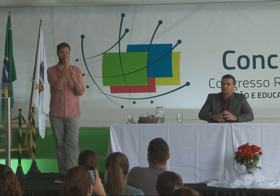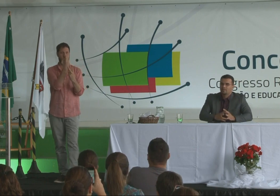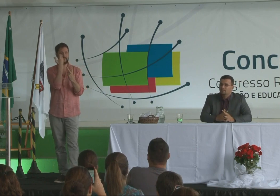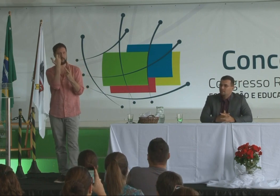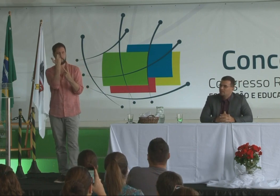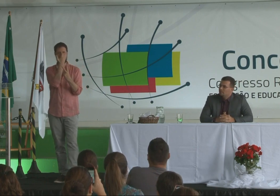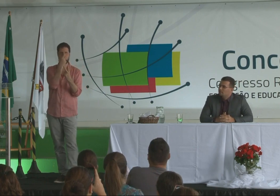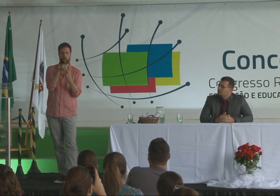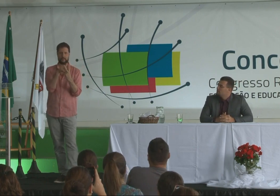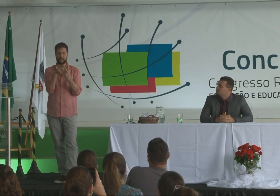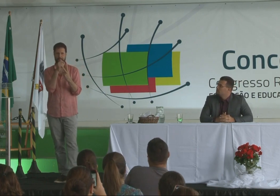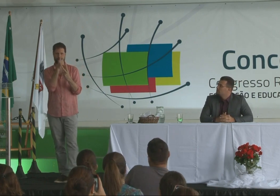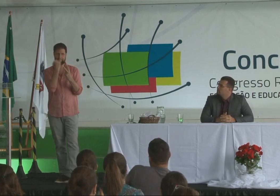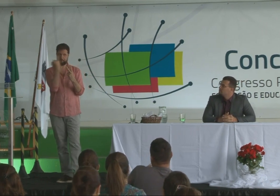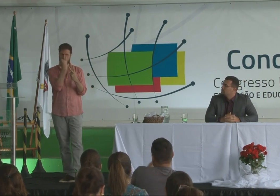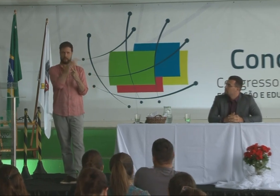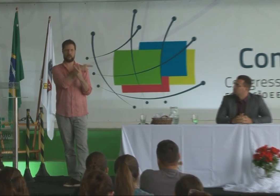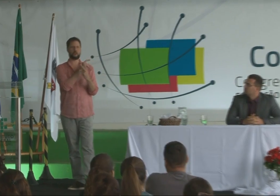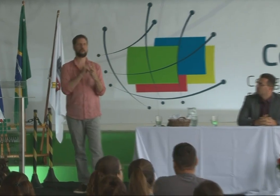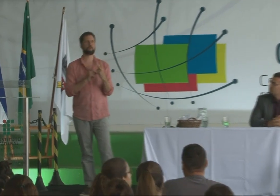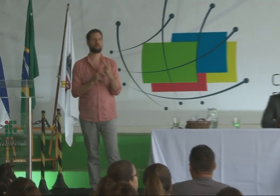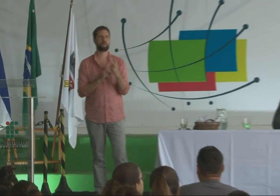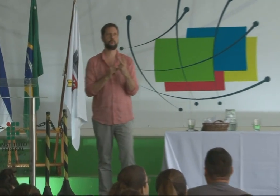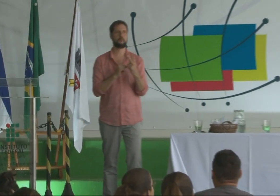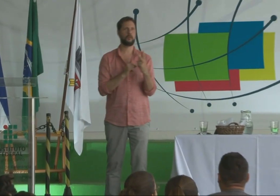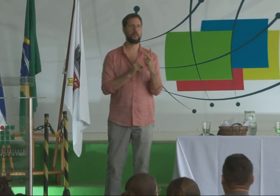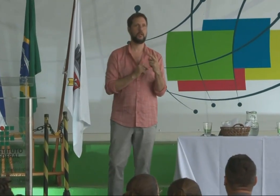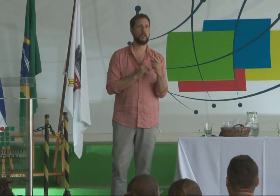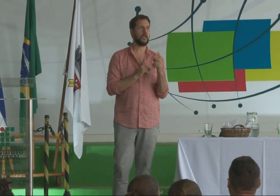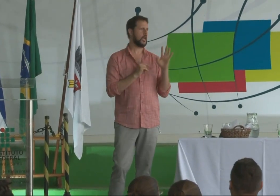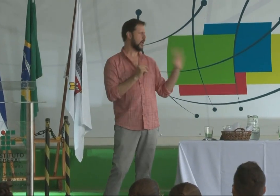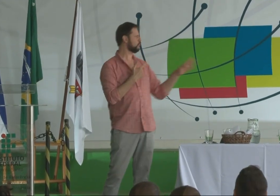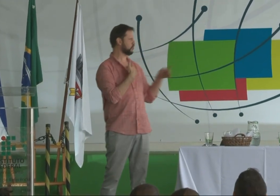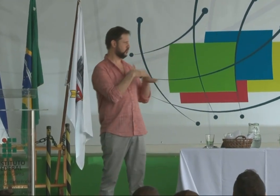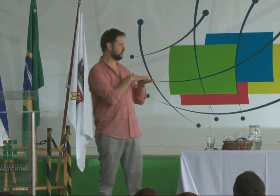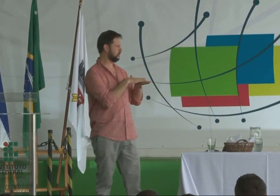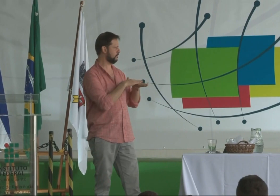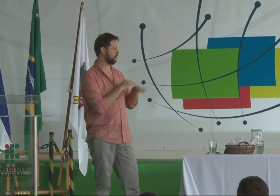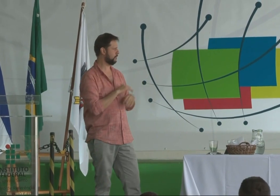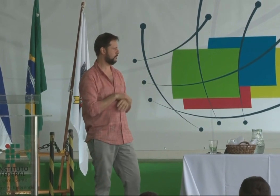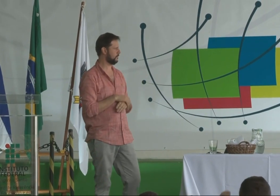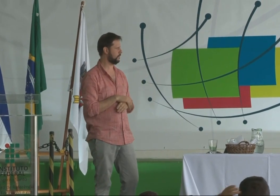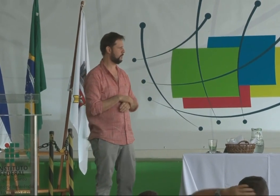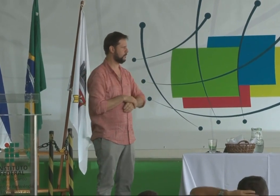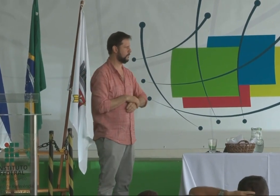Ok. Eu vou trazer duas informações para contemplar aí a pergunta. Eu vou trazer uma pergunta.